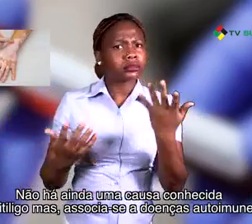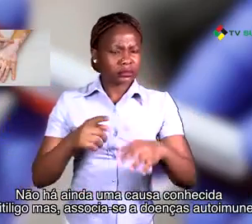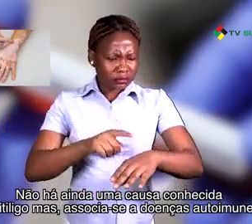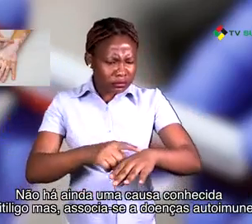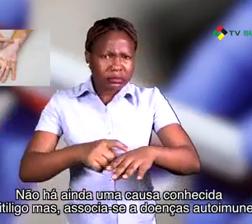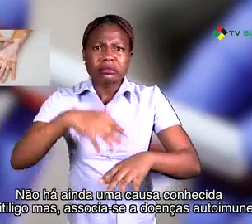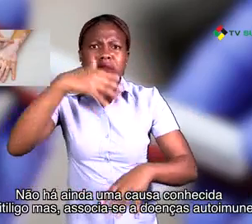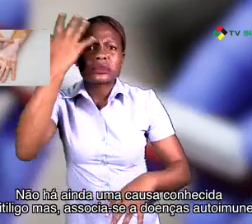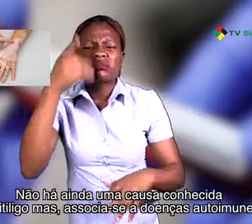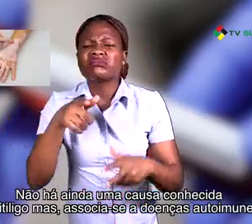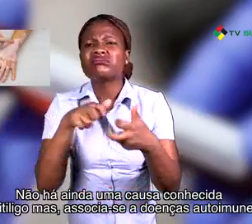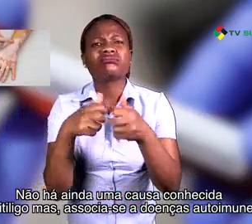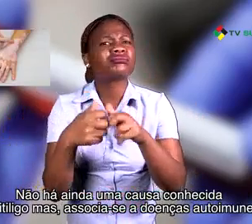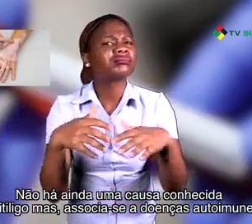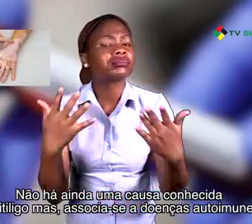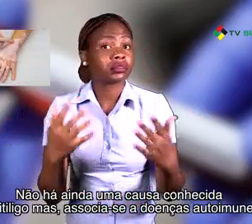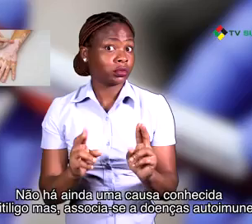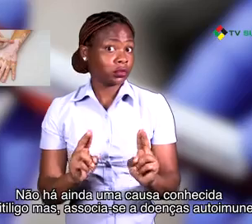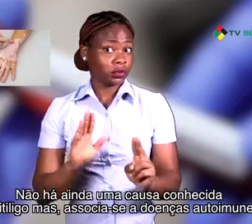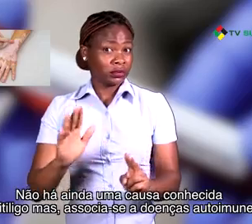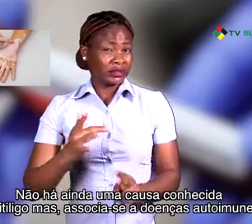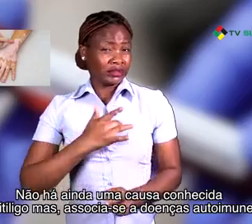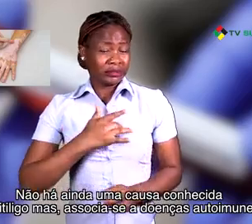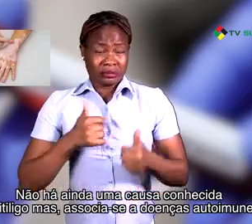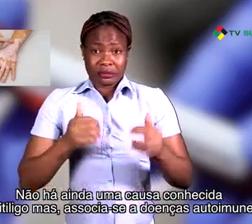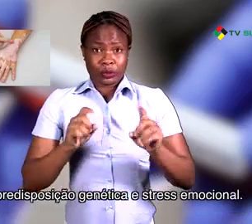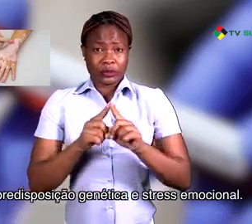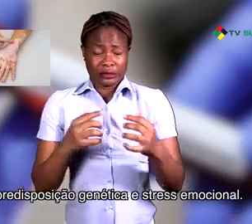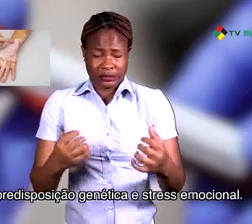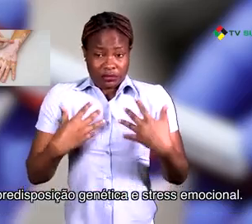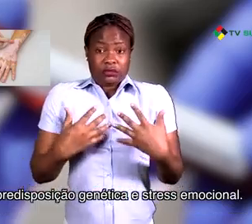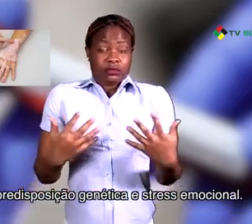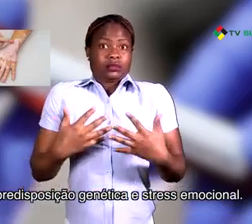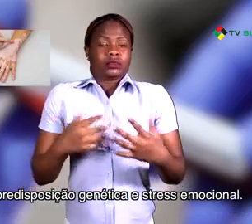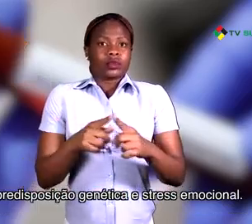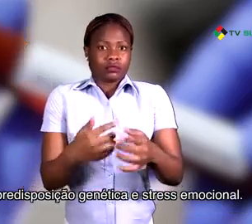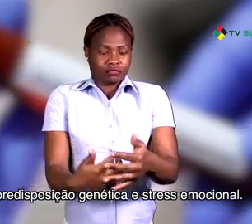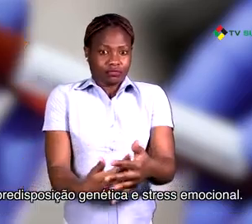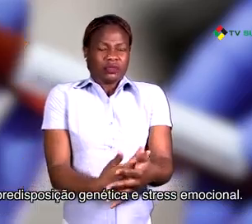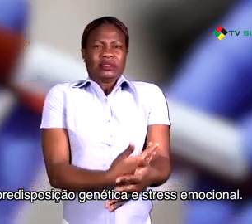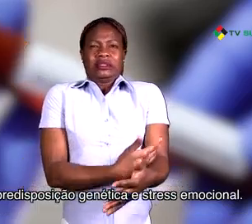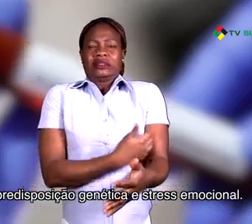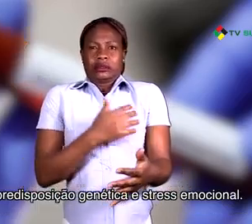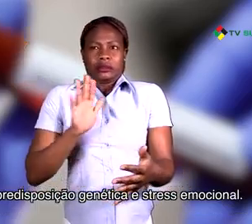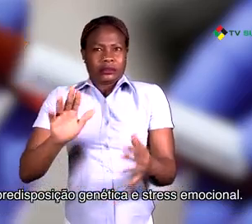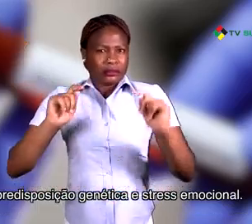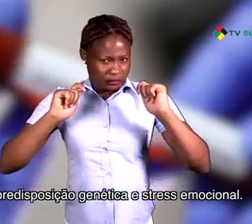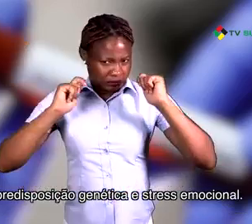do vitiligo, mas associa-se a doenças autoimunes, predisposição genética e estresse emocional.